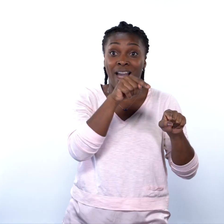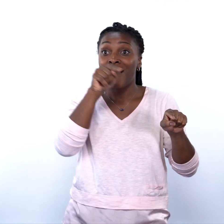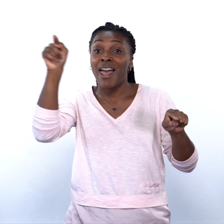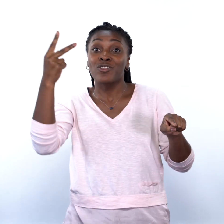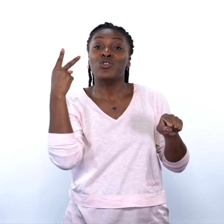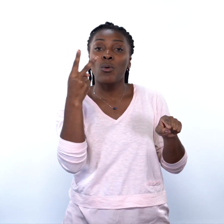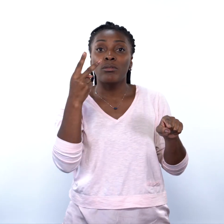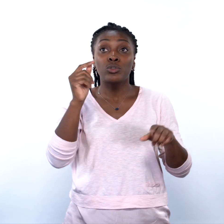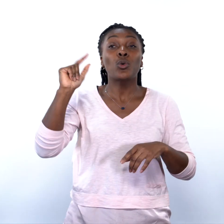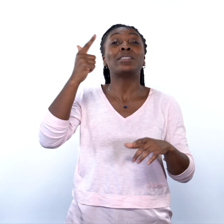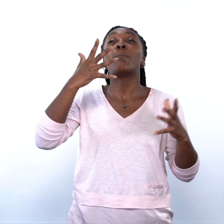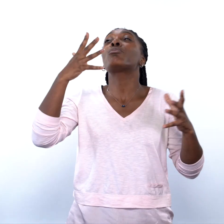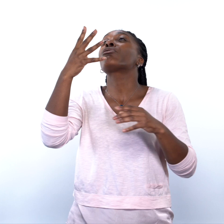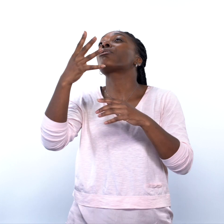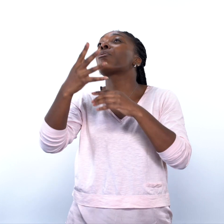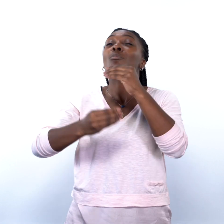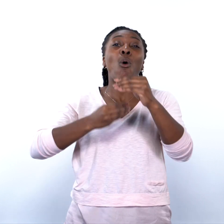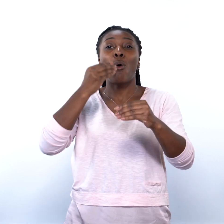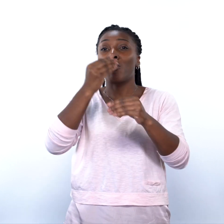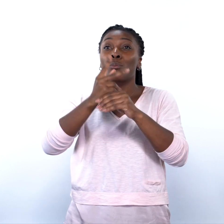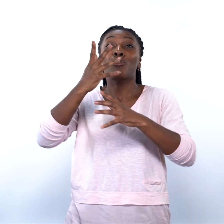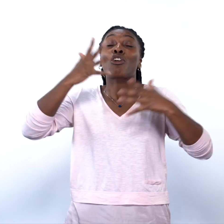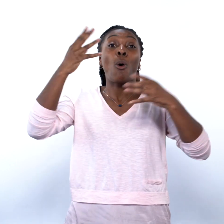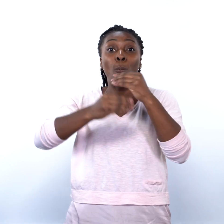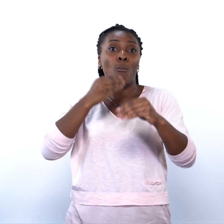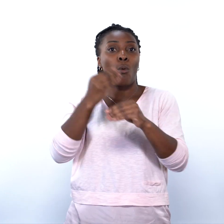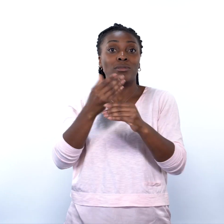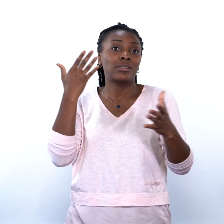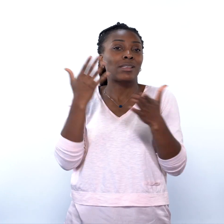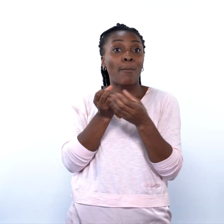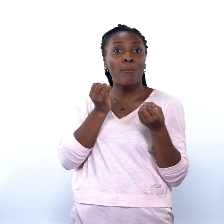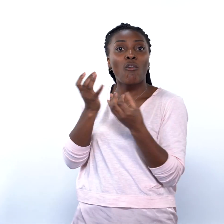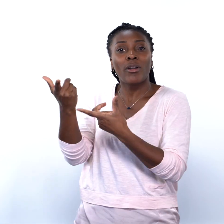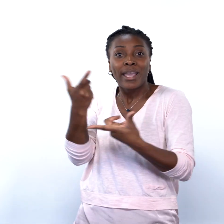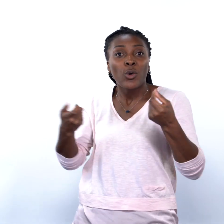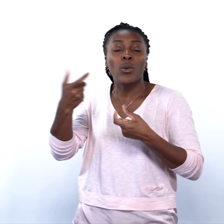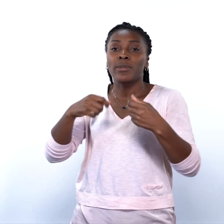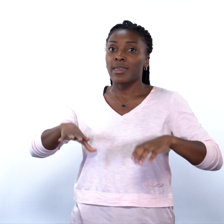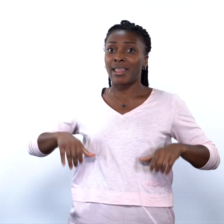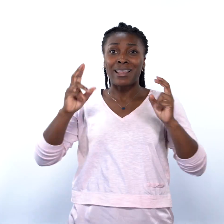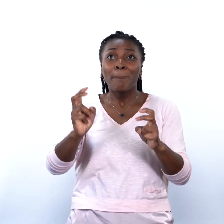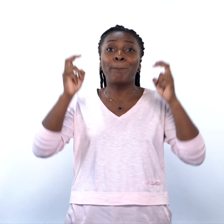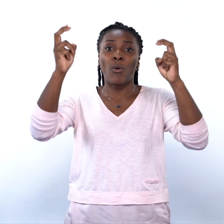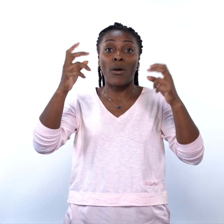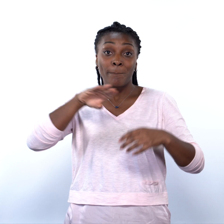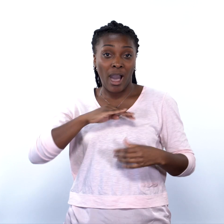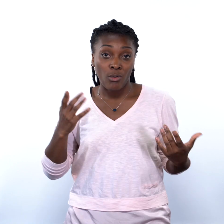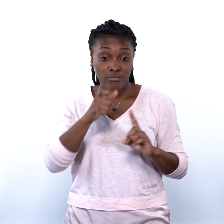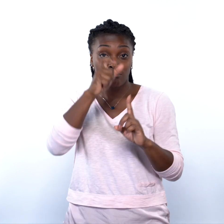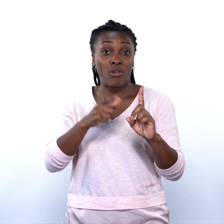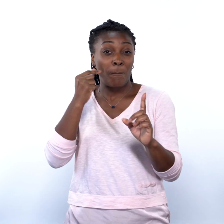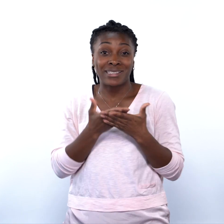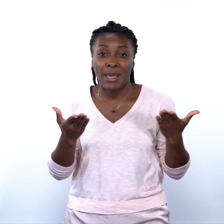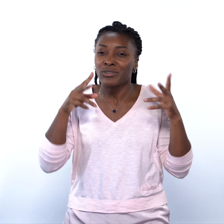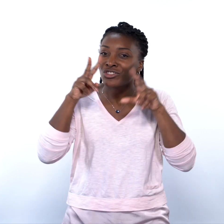grande mine de toute la planète au monde. Ça a affecté beaucoup l'économie canadienne parce qu'un homme a cherché. Et j'aimerais vous dire,